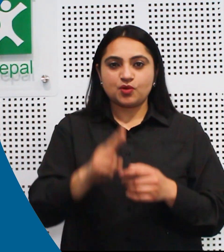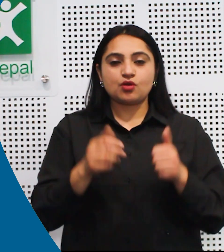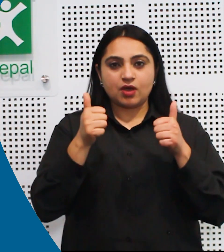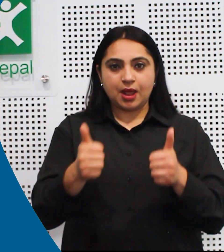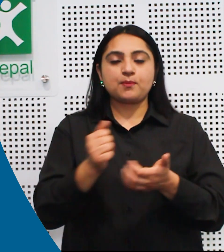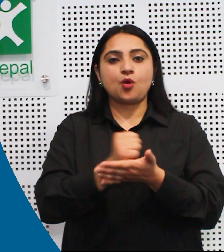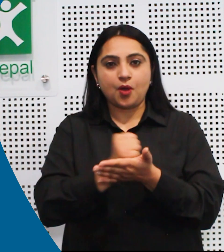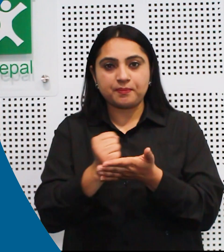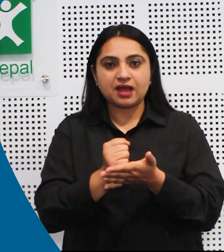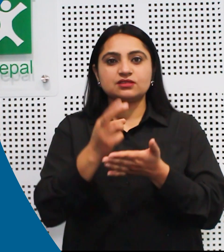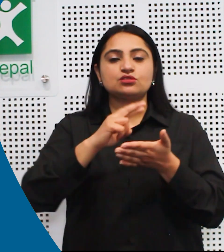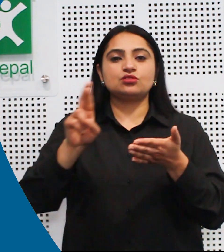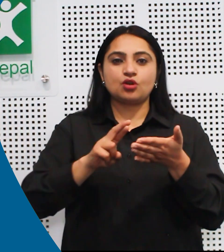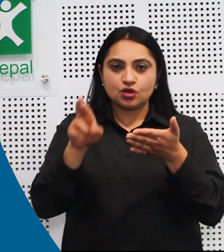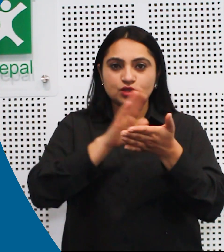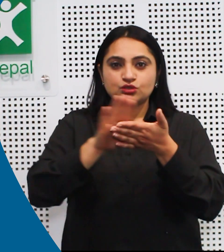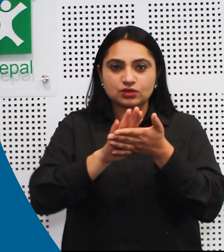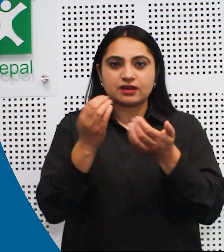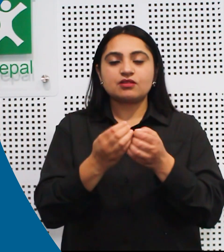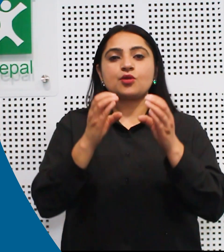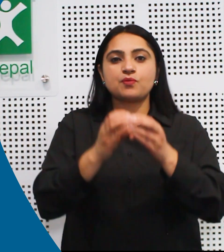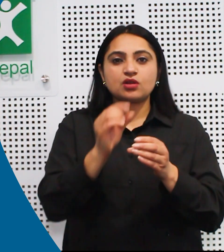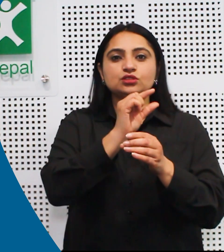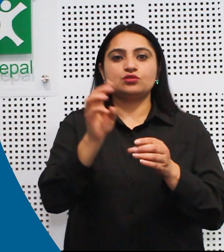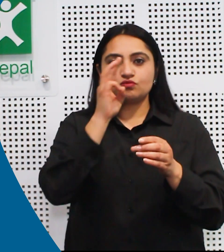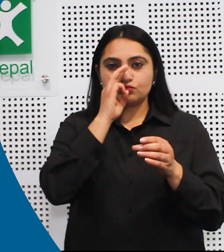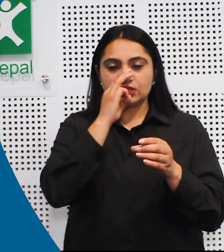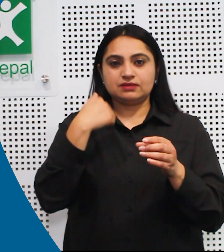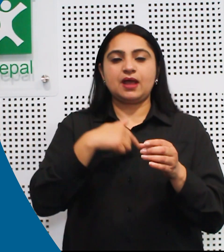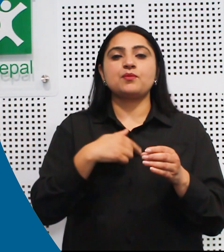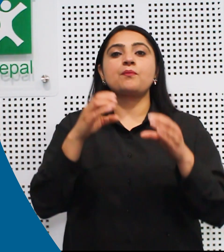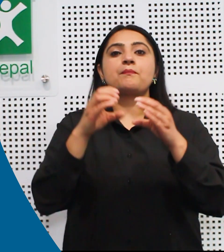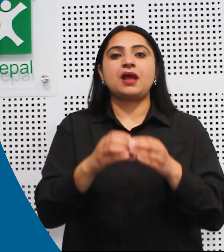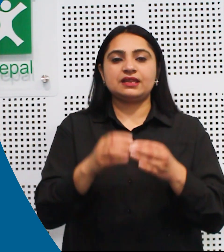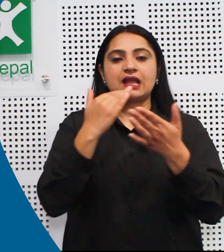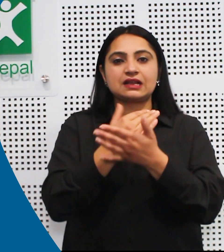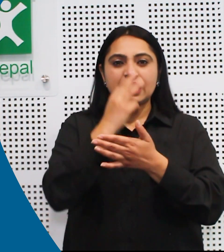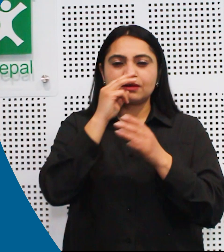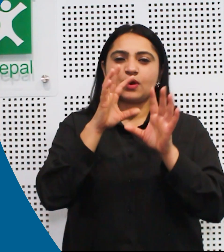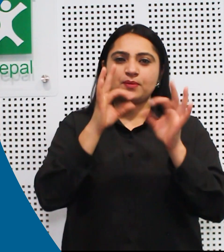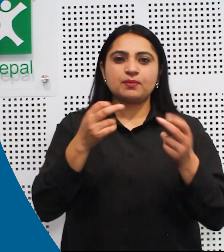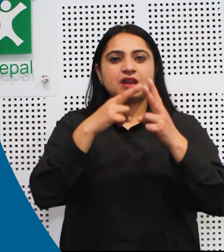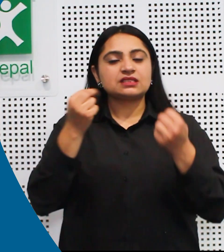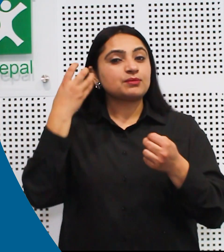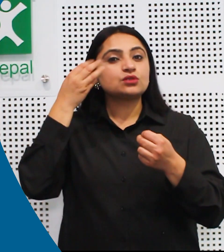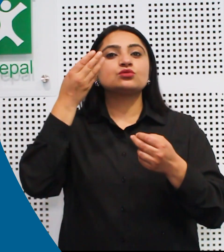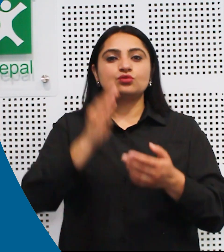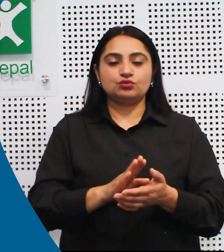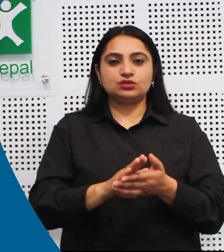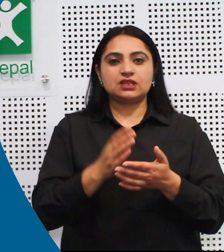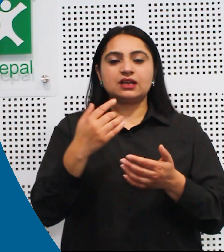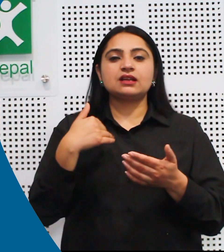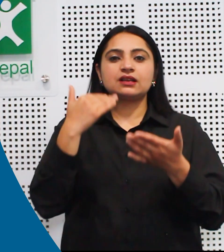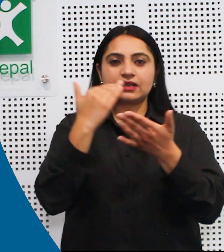राम्रा अभ्यास र सुधार गर्नुपर्ने पक्षका बारेमा कार्यक्रम हाम्रो पालिकामा विभिन्न सामग्री सुन्नुहुनेछ। कार्यक्रम